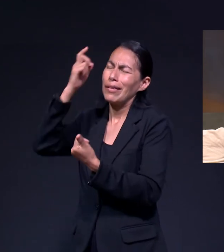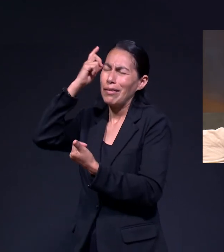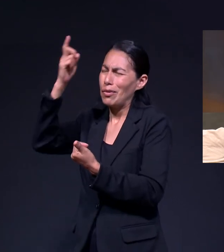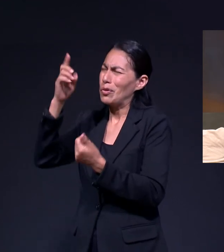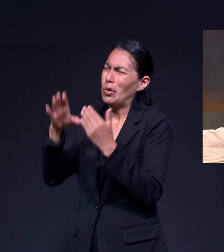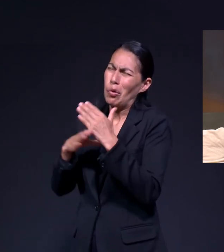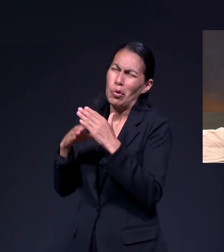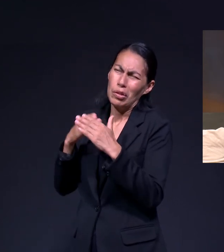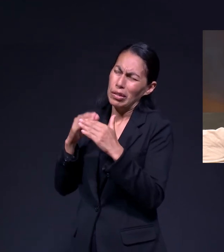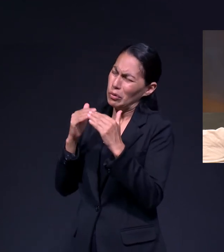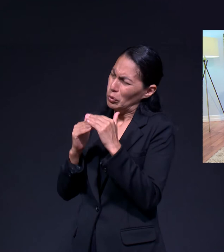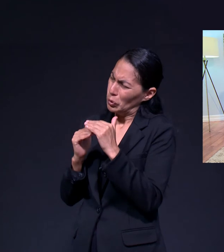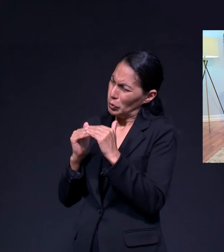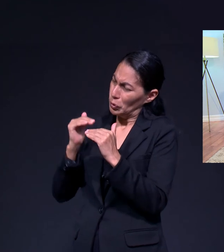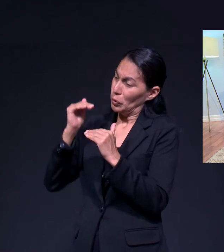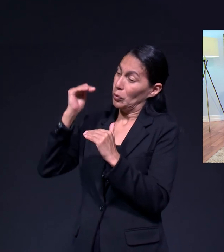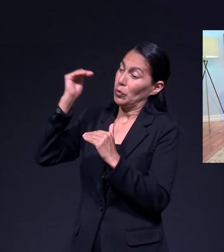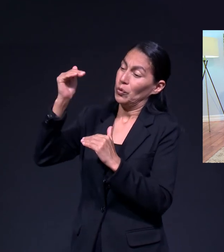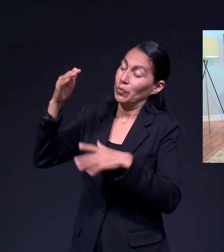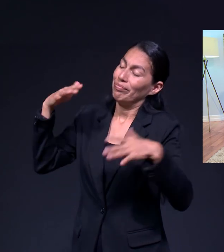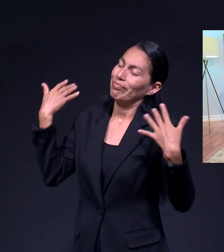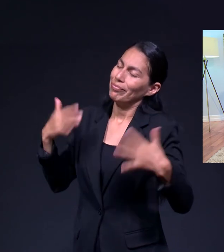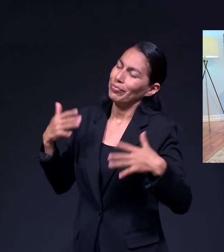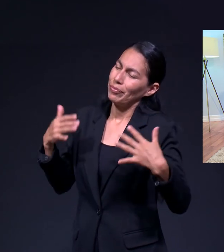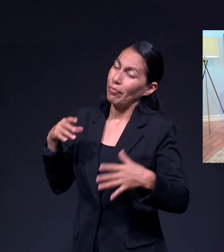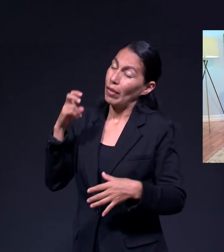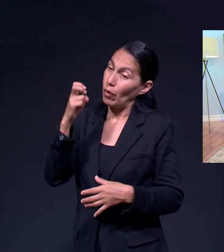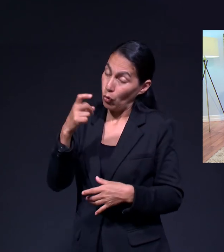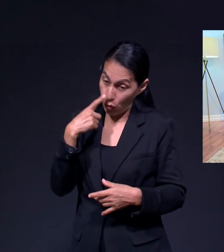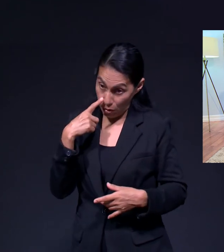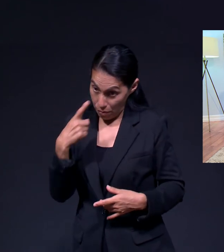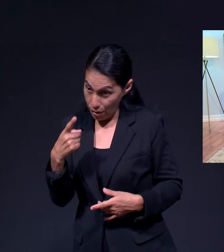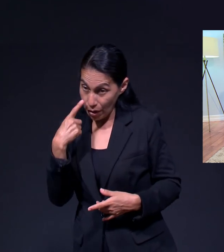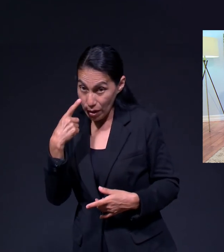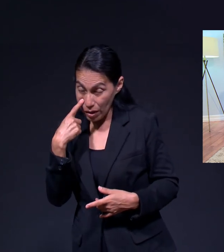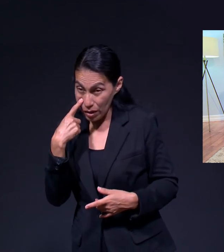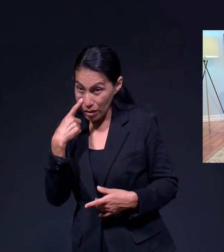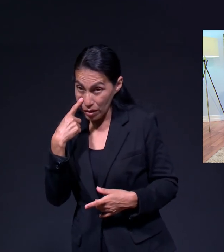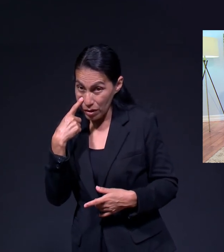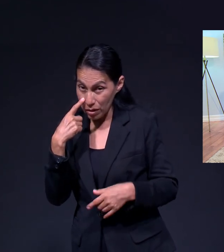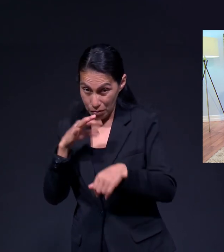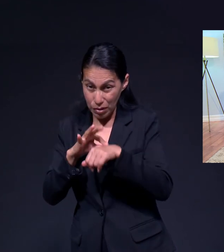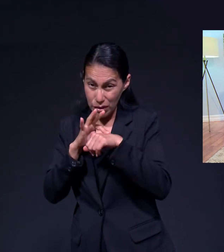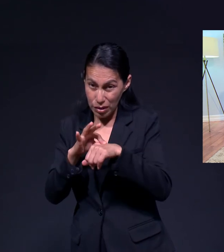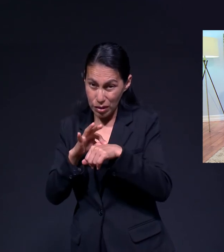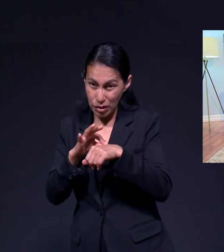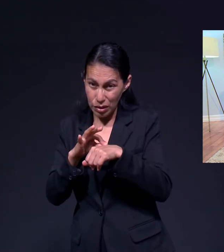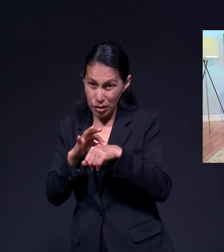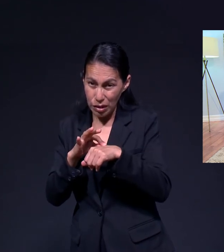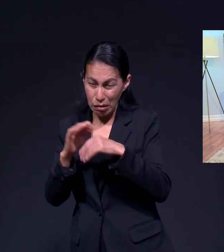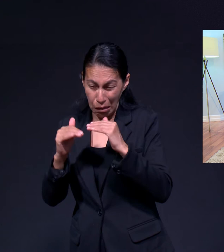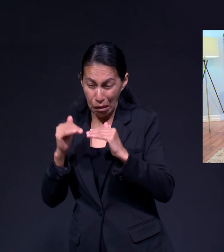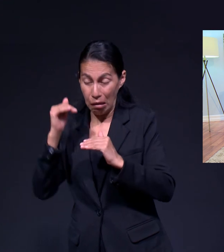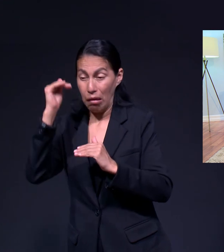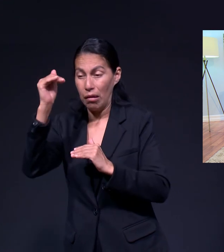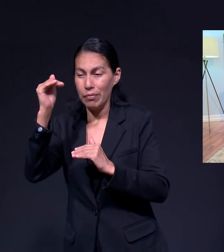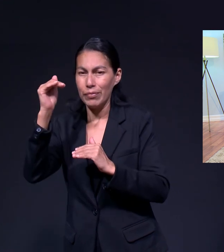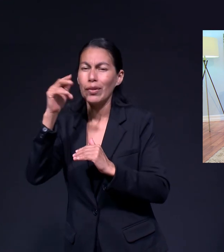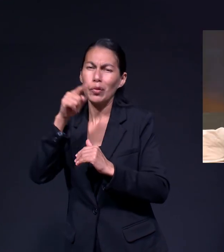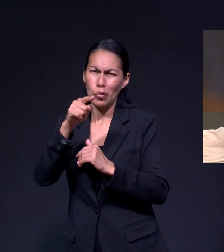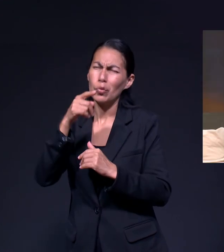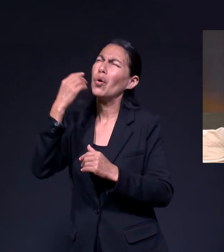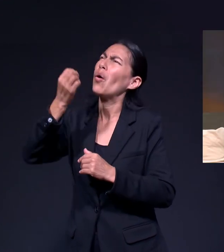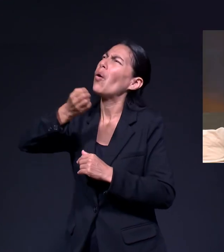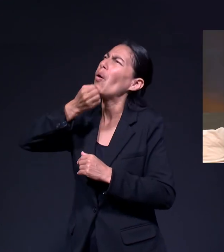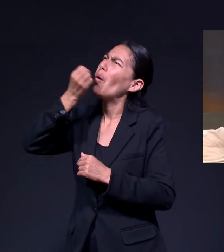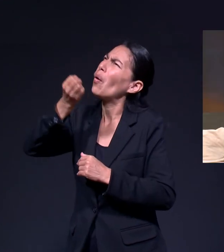las cosas grandes que dios puede hacer porque ese es un hecho y dos para que veas esas cosas grandes tienes que orar tienes que pedir